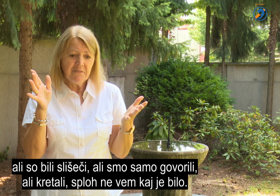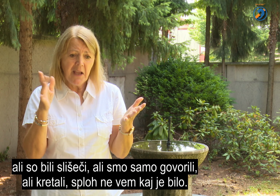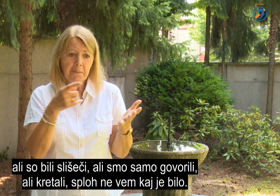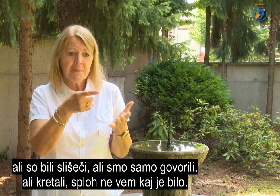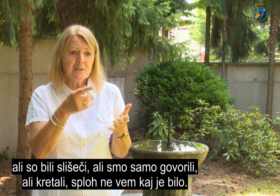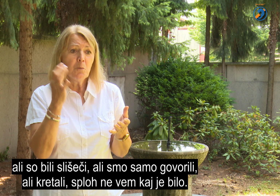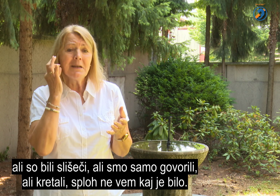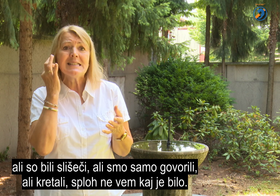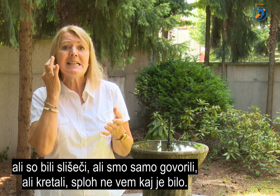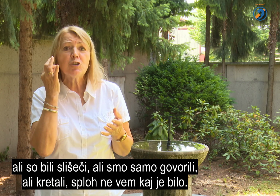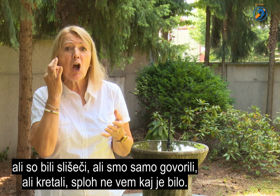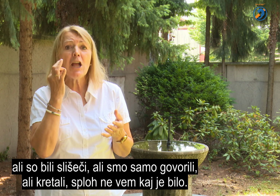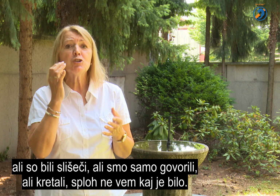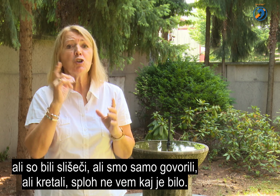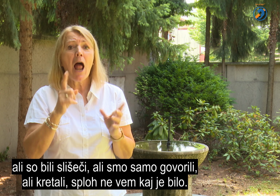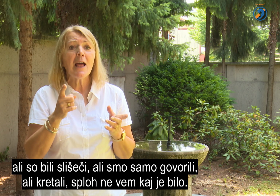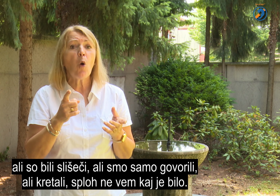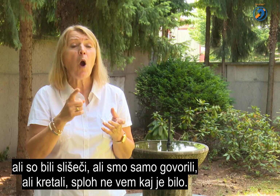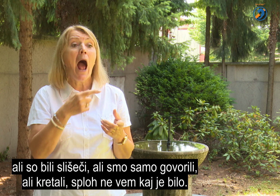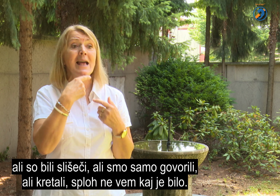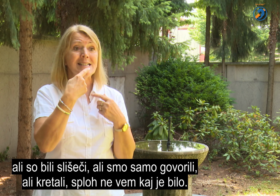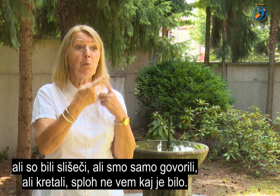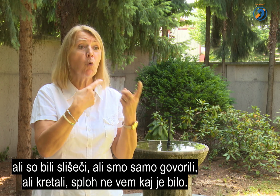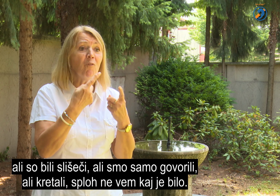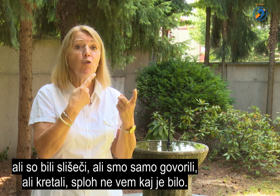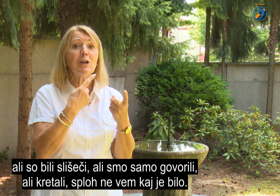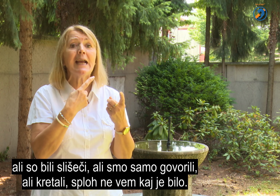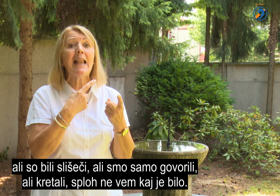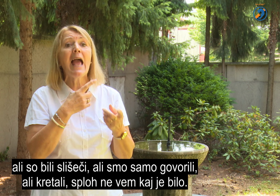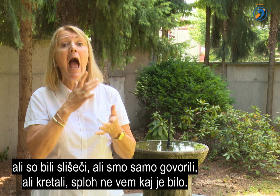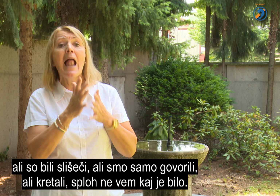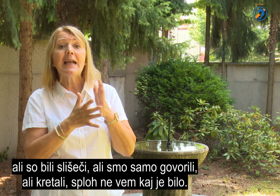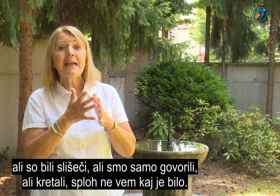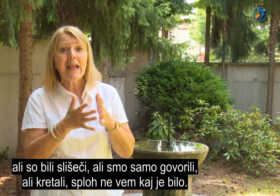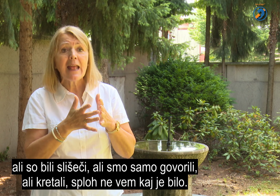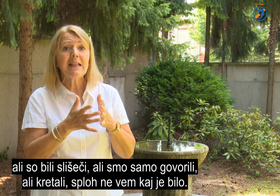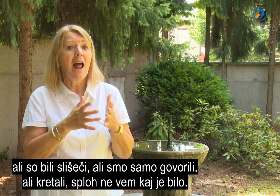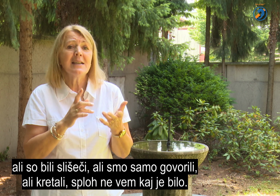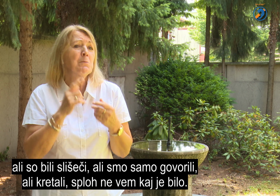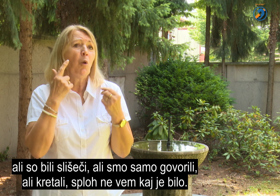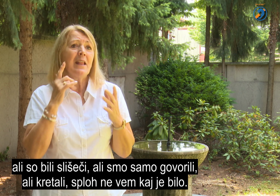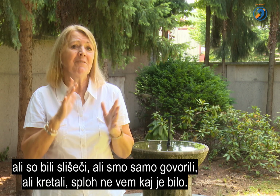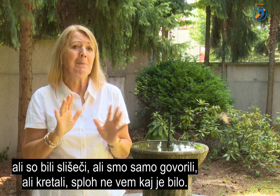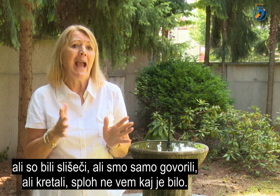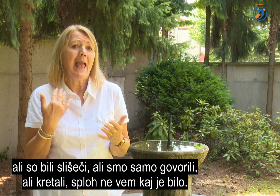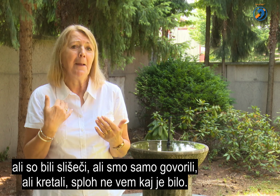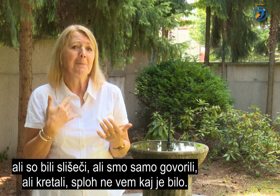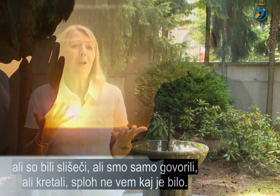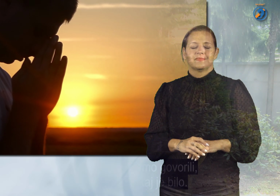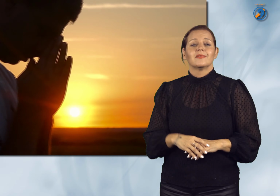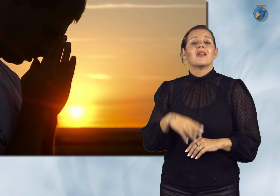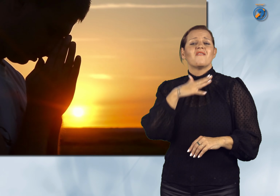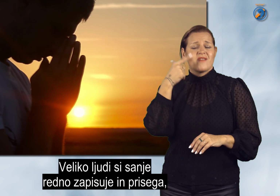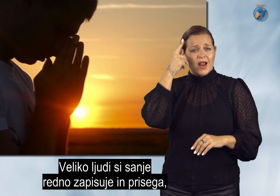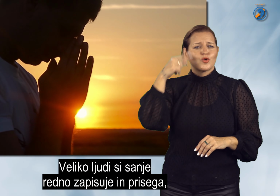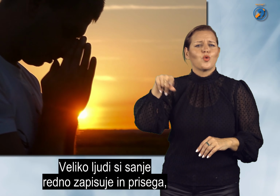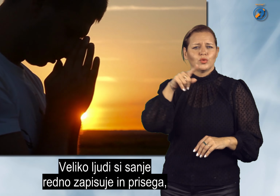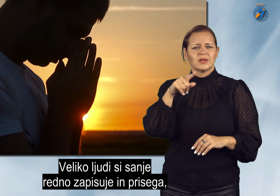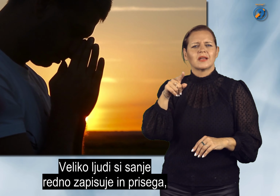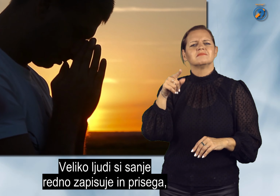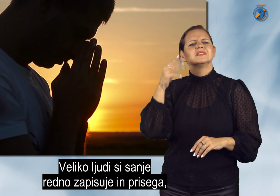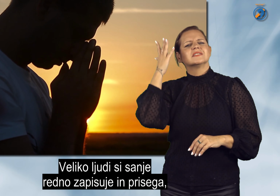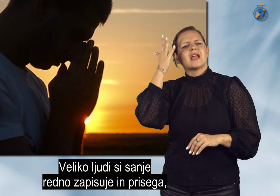Včasih pa sploh ne vem, ali so bili slišeči, ali smo samo govorili ali kretali, sploh ne vem, kaj je bilo.